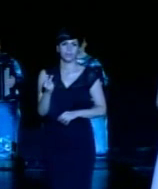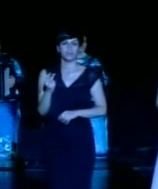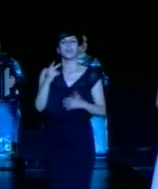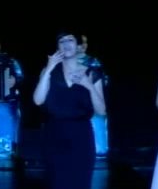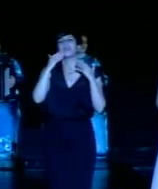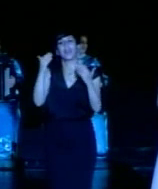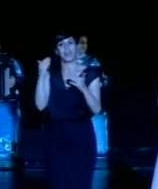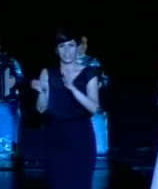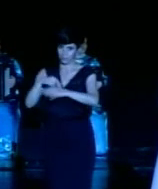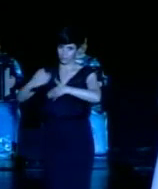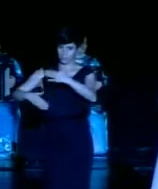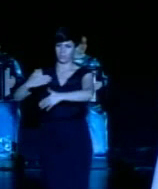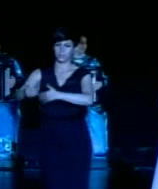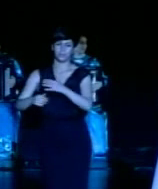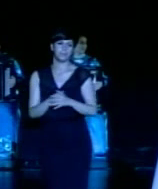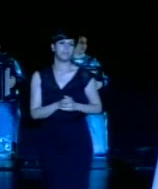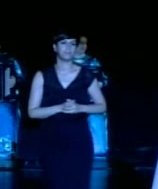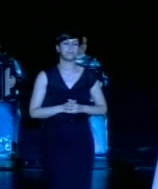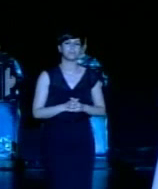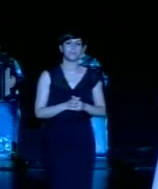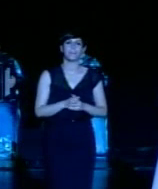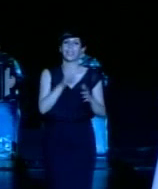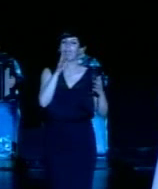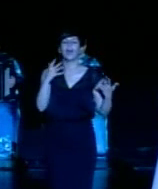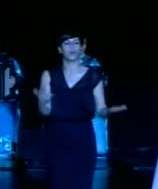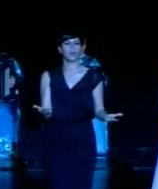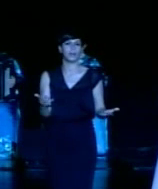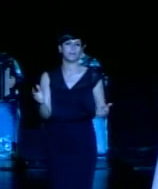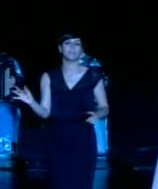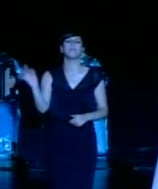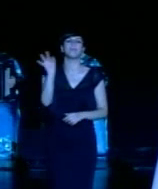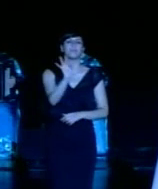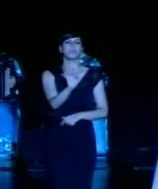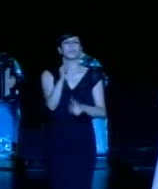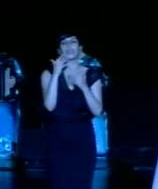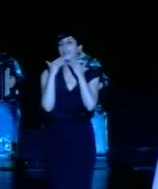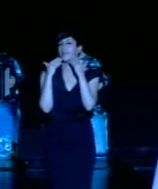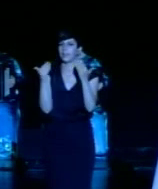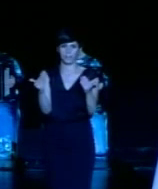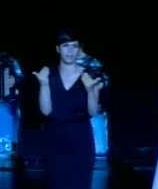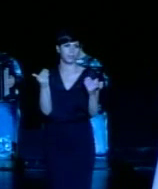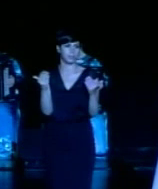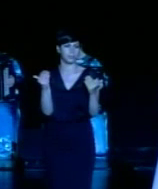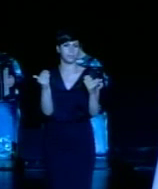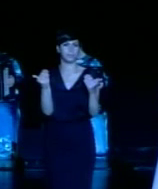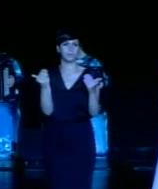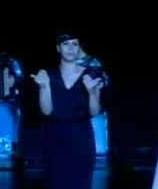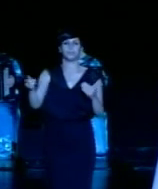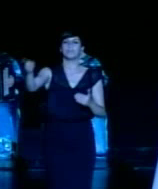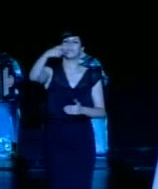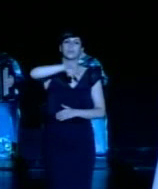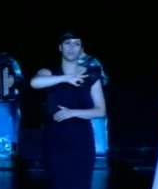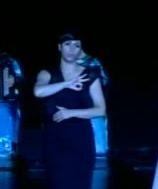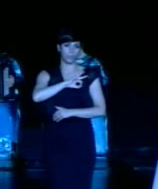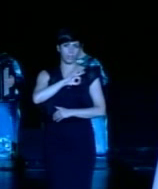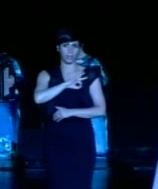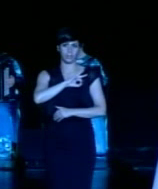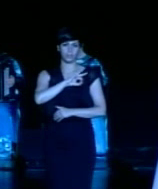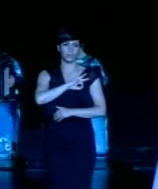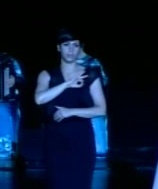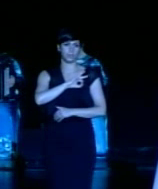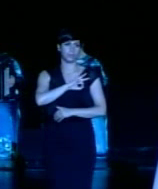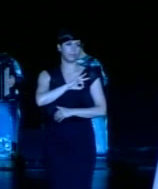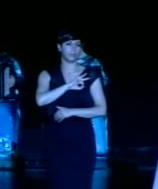los agradecimientos. En este caso tenemos que agradecer que ustedes, cuando